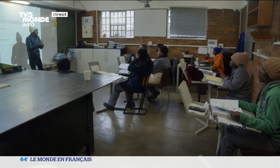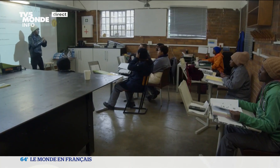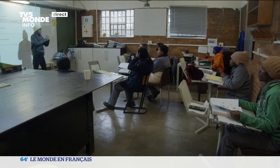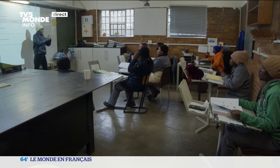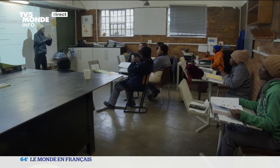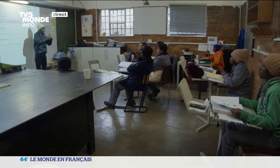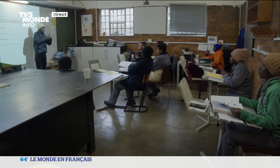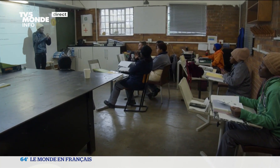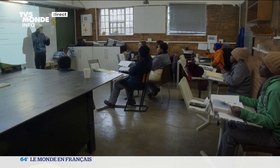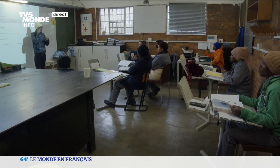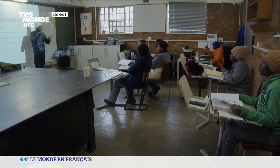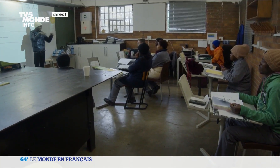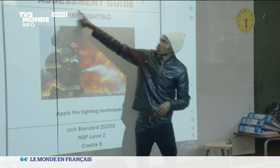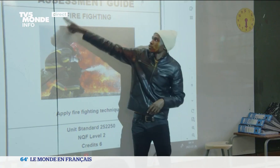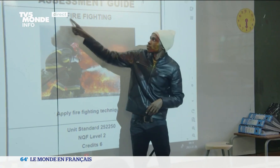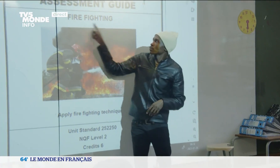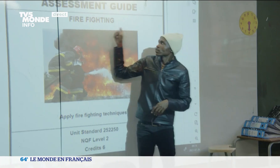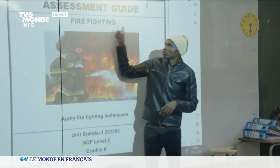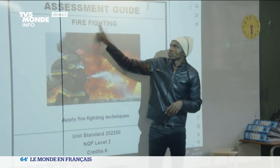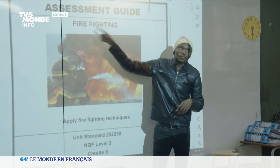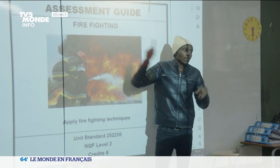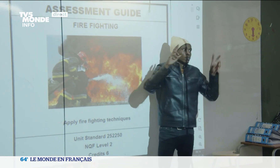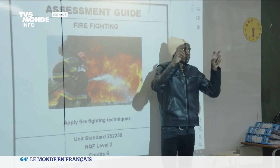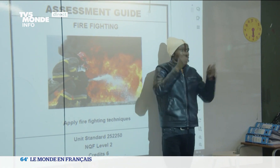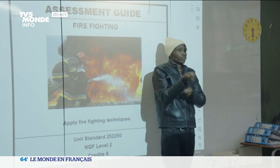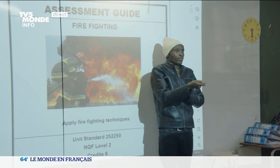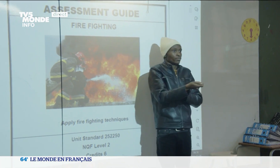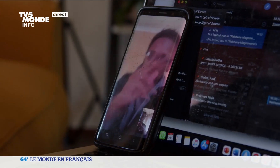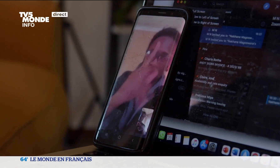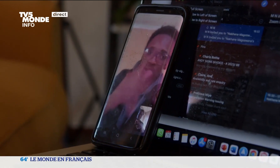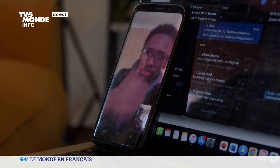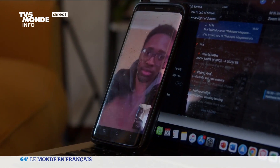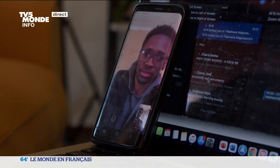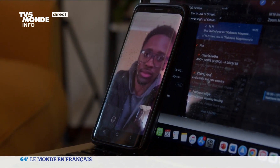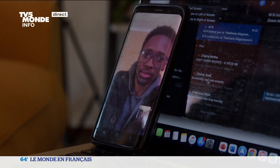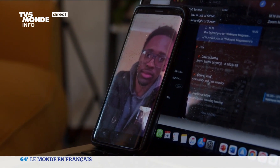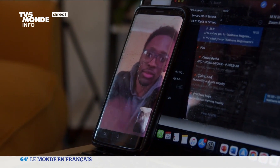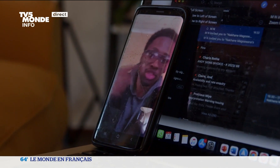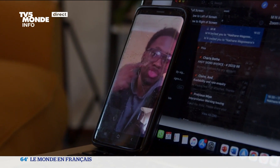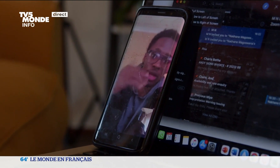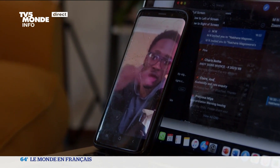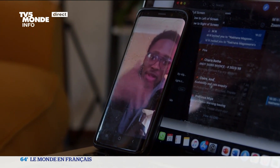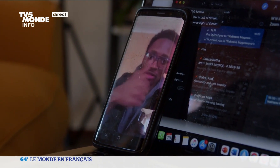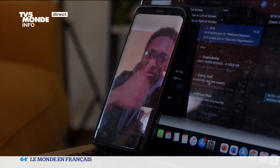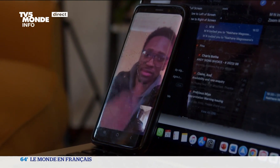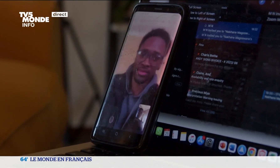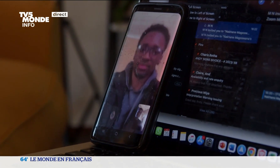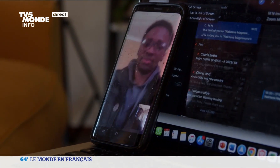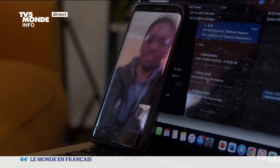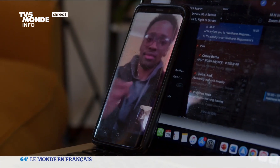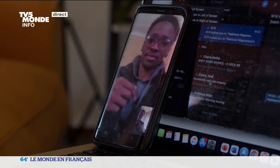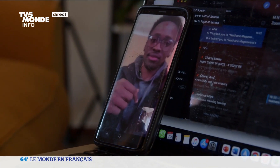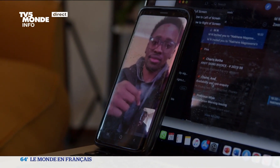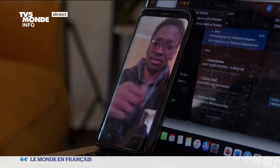Les personnes sourdes restent aujourd'hui discriminées à l'embauche, mais les choses évoluent. Kolisi Nandom est le premier acteur sourd du pays à jouer dans un